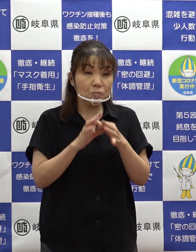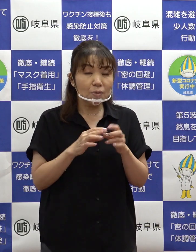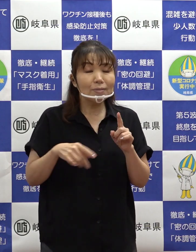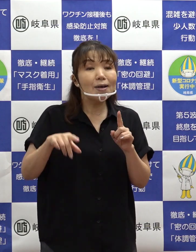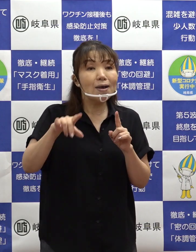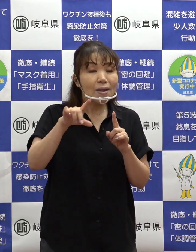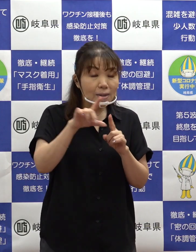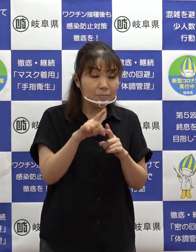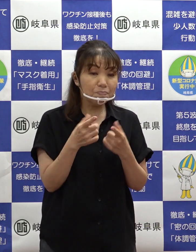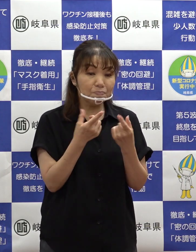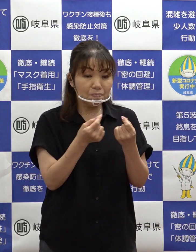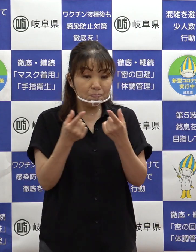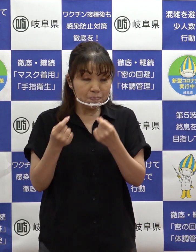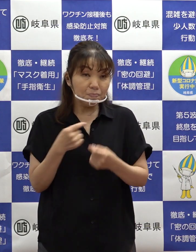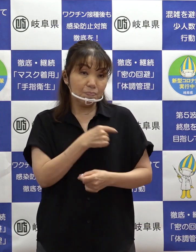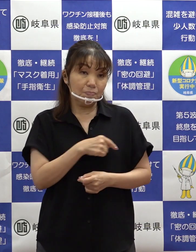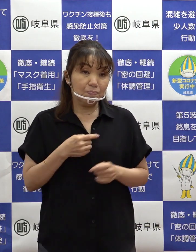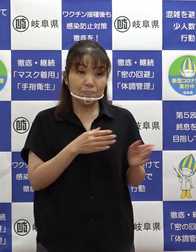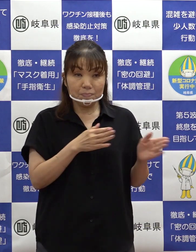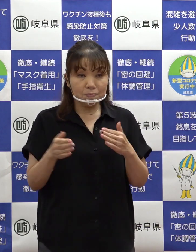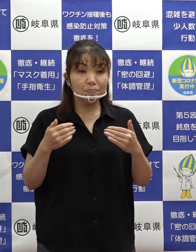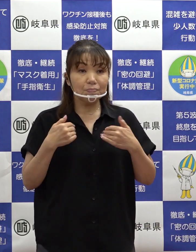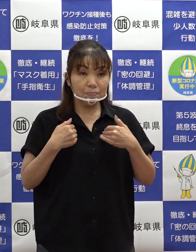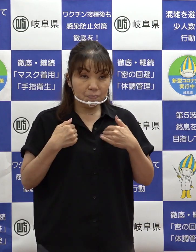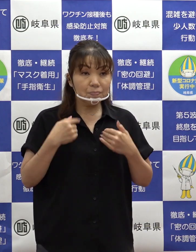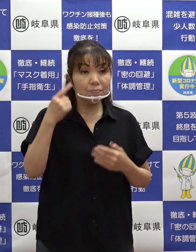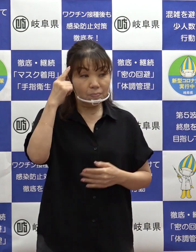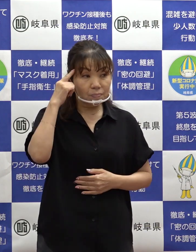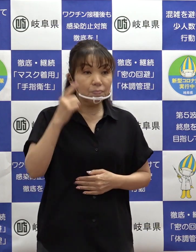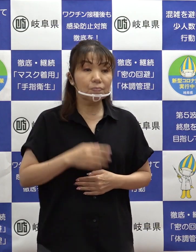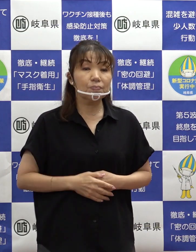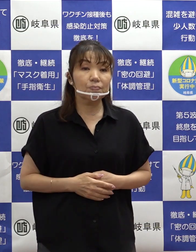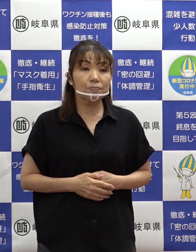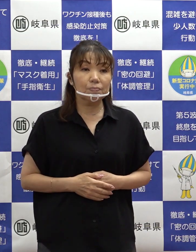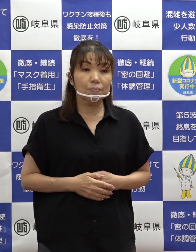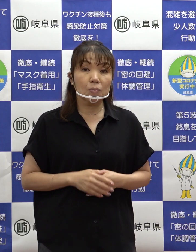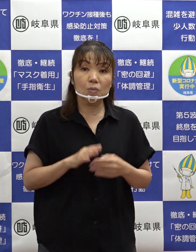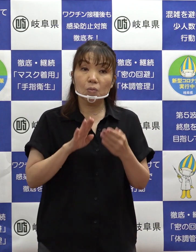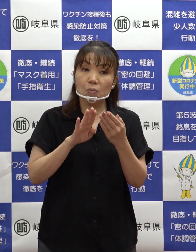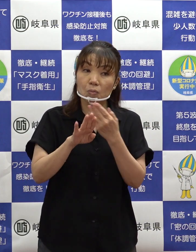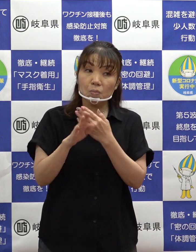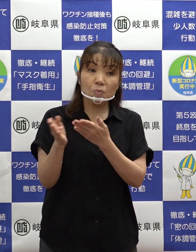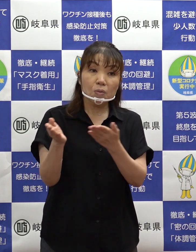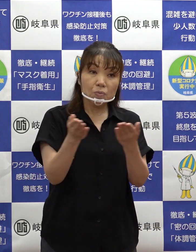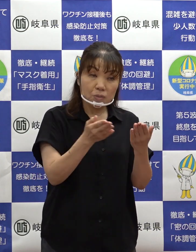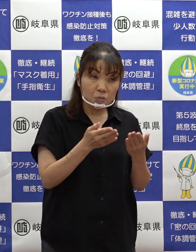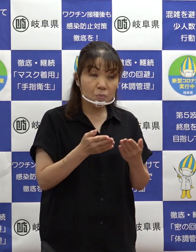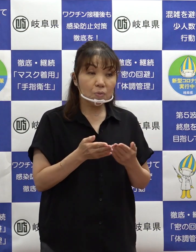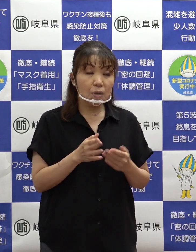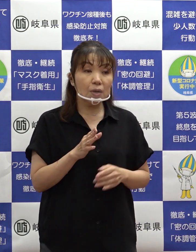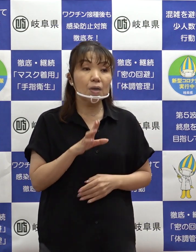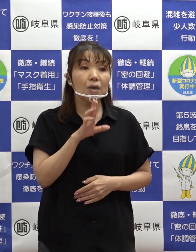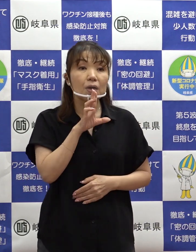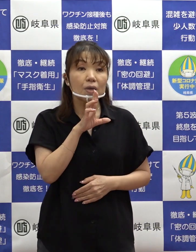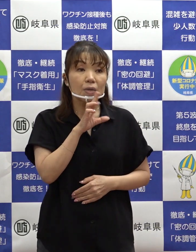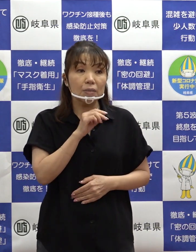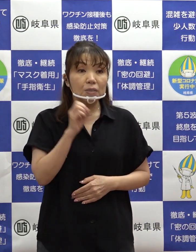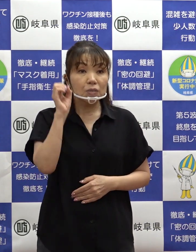にきちっと心がけたいというふうに思っております。 はい、その他よろしいでしょうか。ゆきみさん、